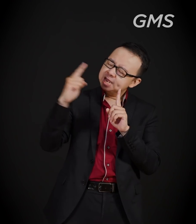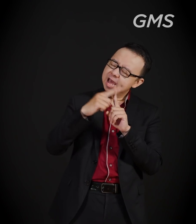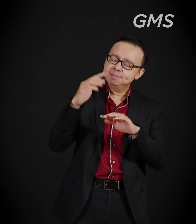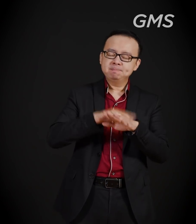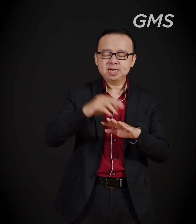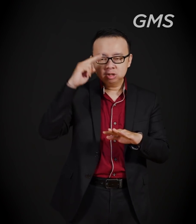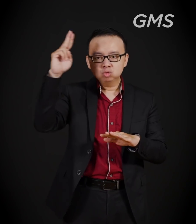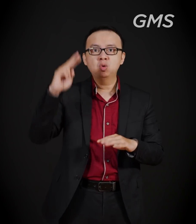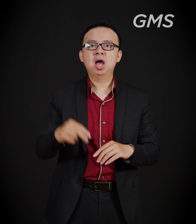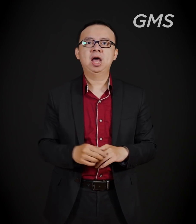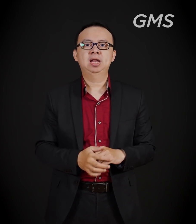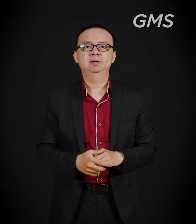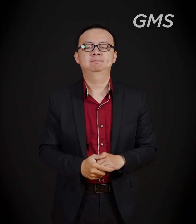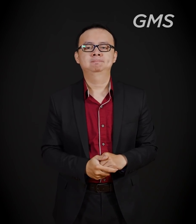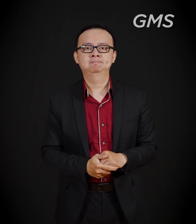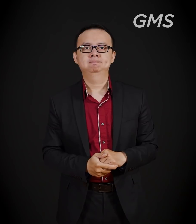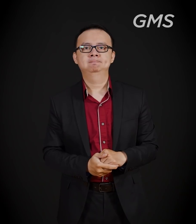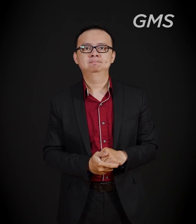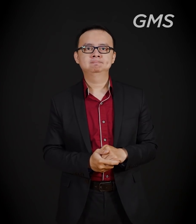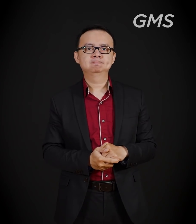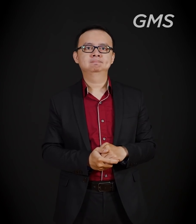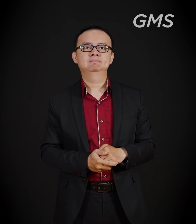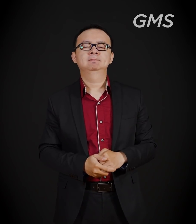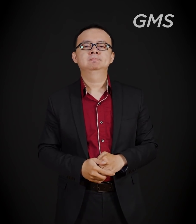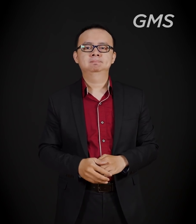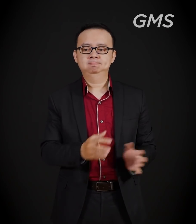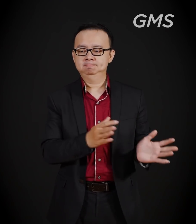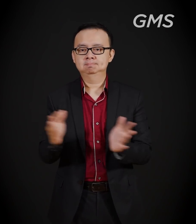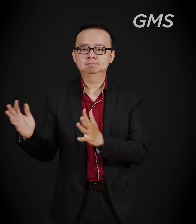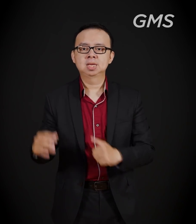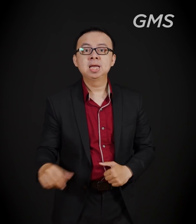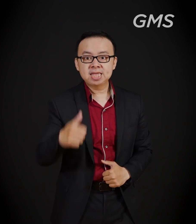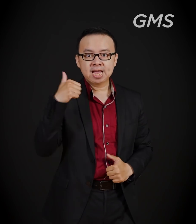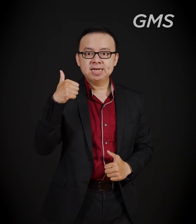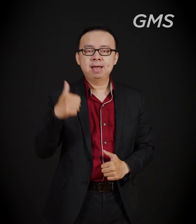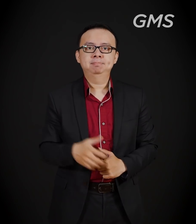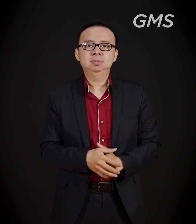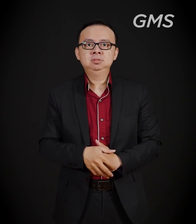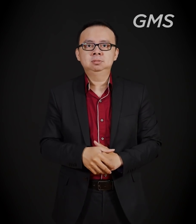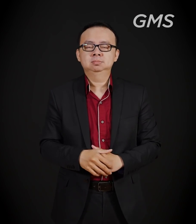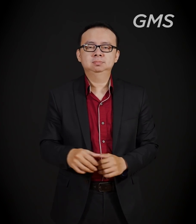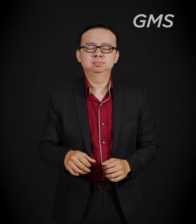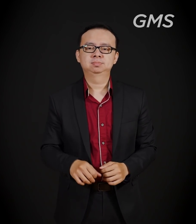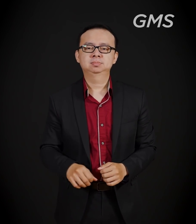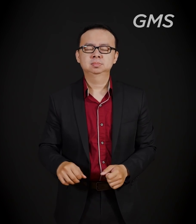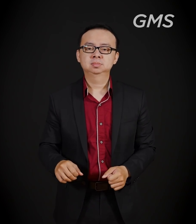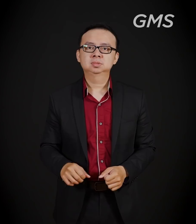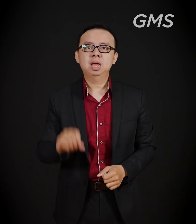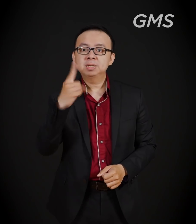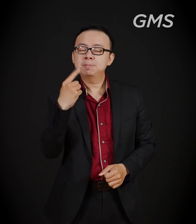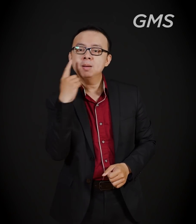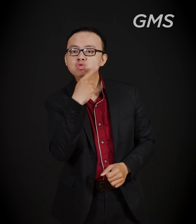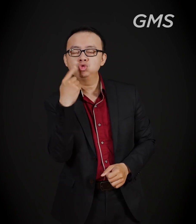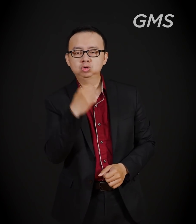ya kita, yang gonggong akan gonggong terus, saudara. Ya kan? Dan yang keenam. Lihat ya, 6 hal tadi saya bilang ya. Yang pertama,